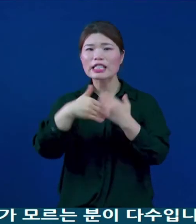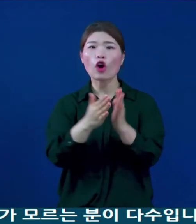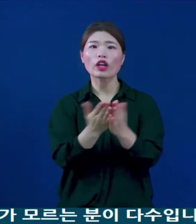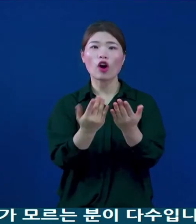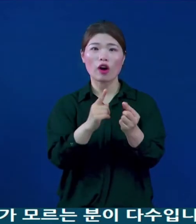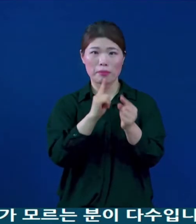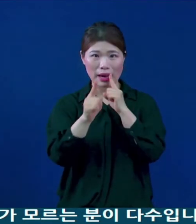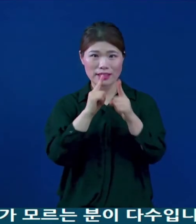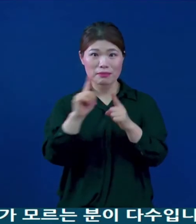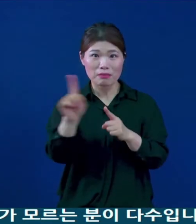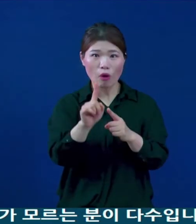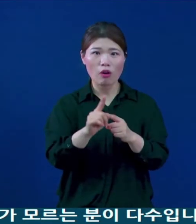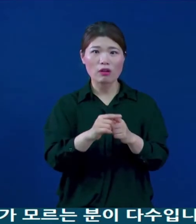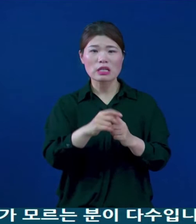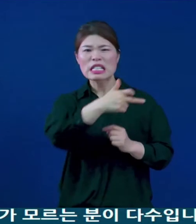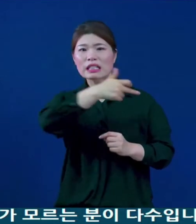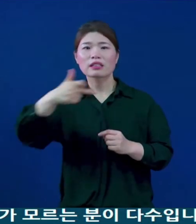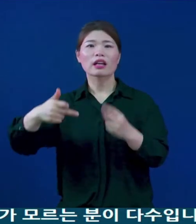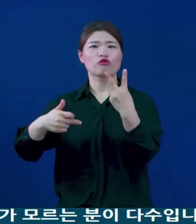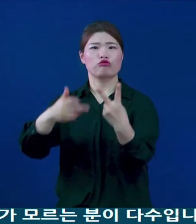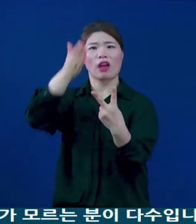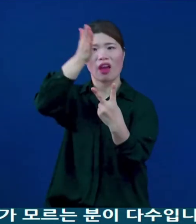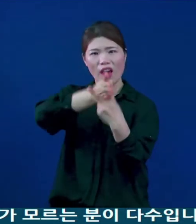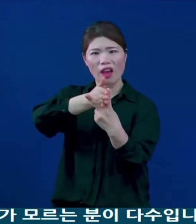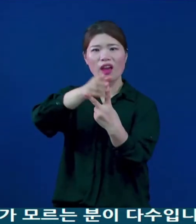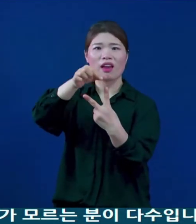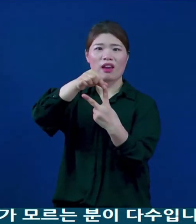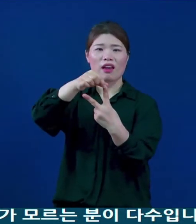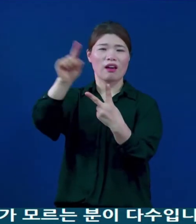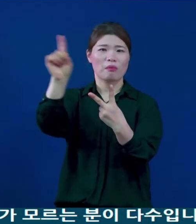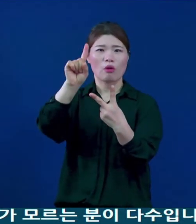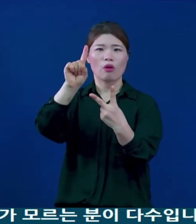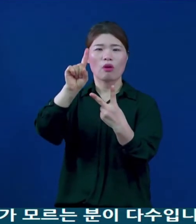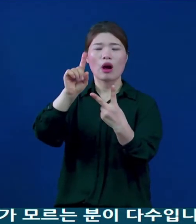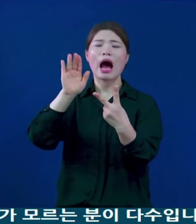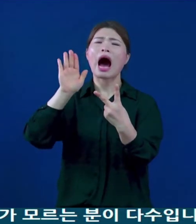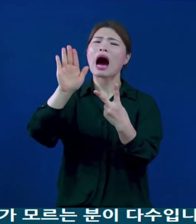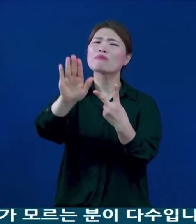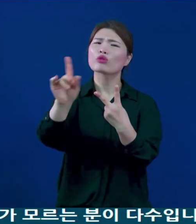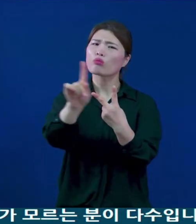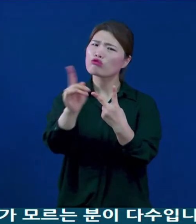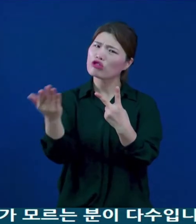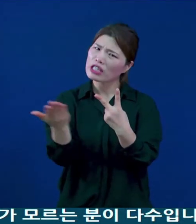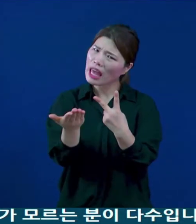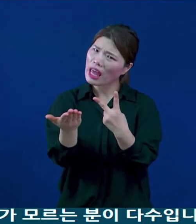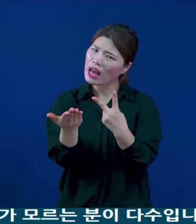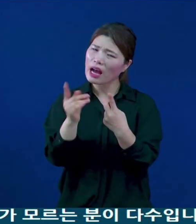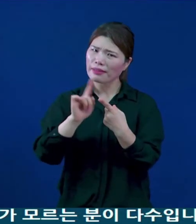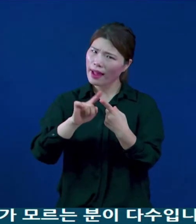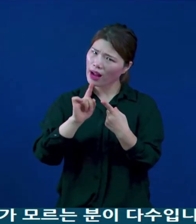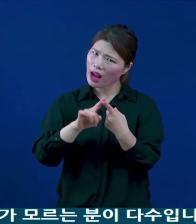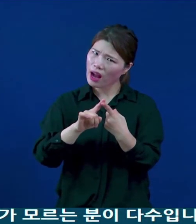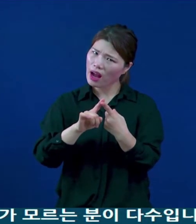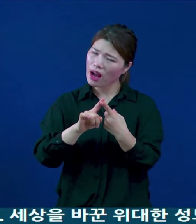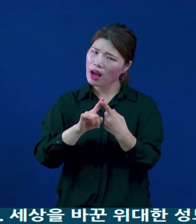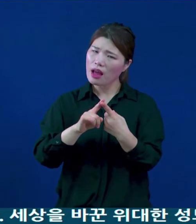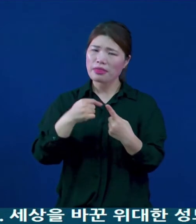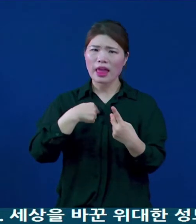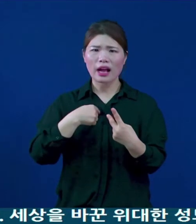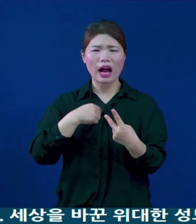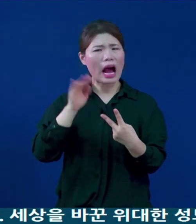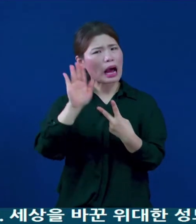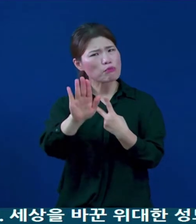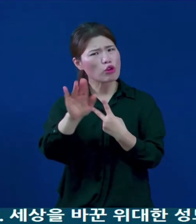말씀입니다. 하나는 앞으로 무슨 일을 해야 될지를, 내가 무슨 일을 하고